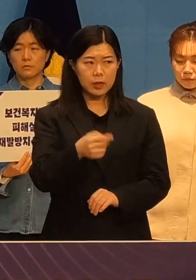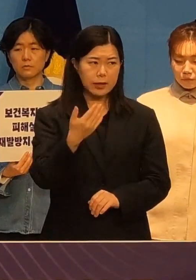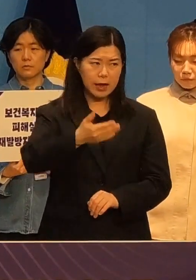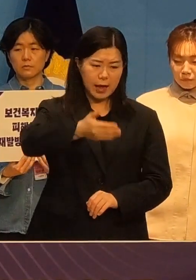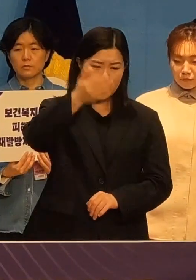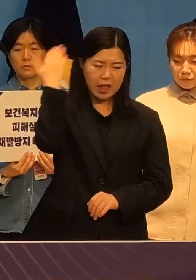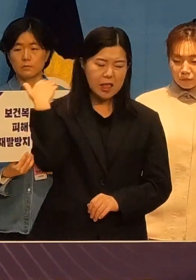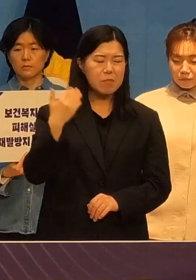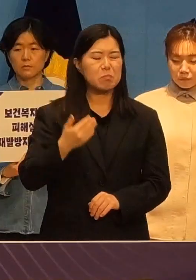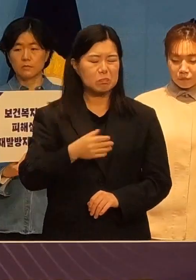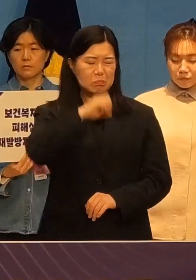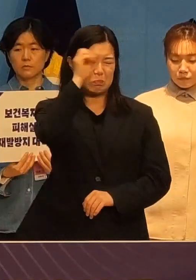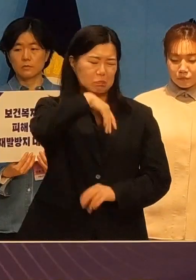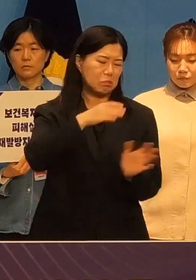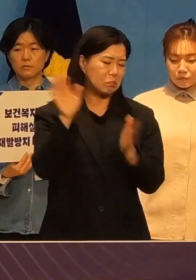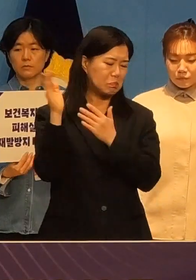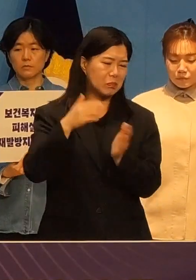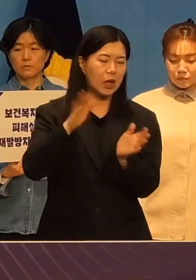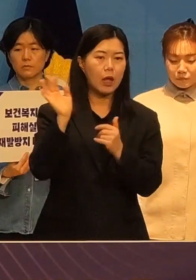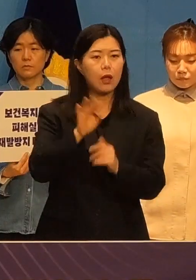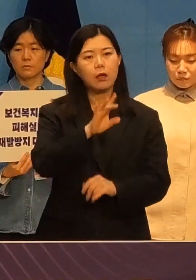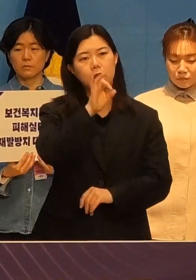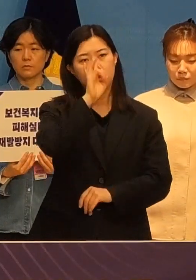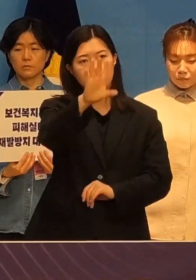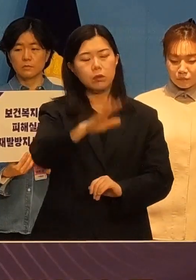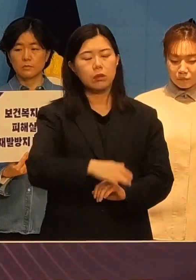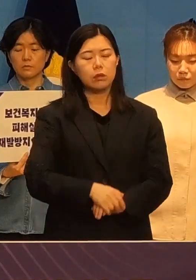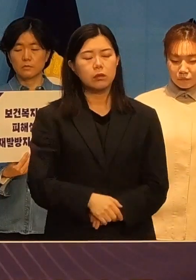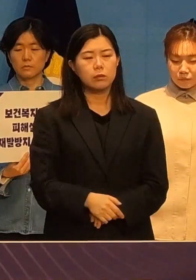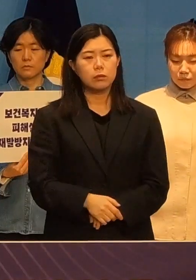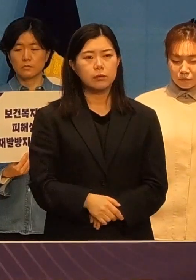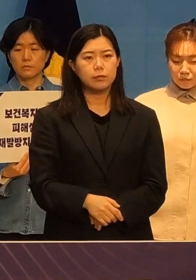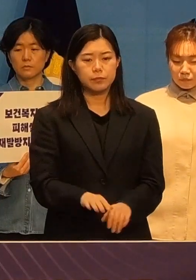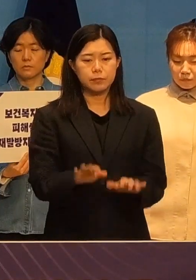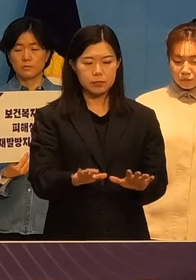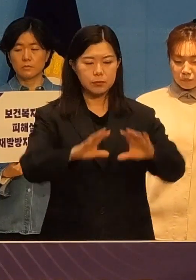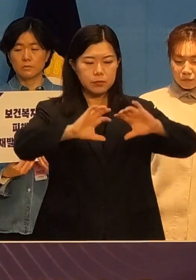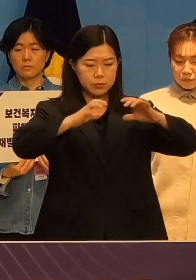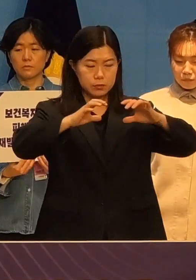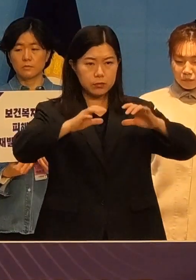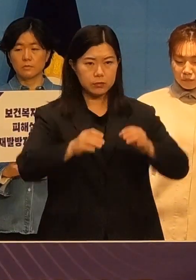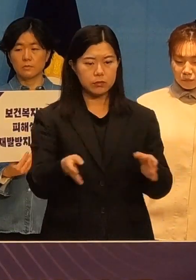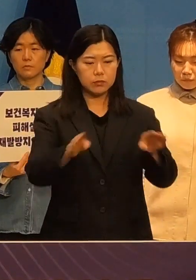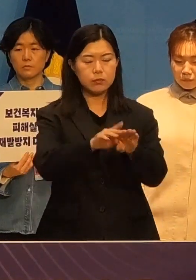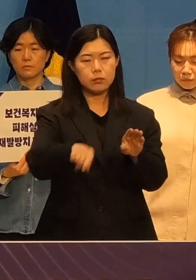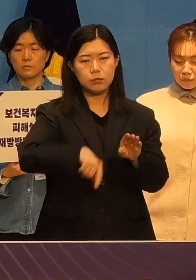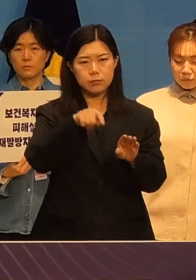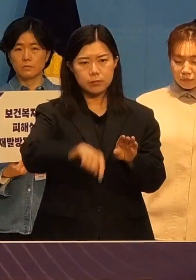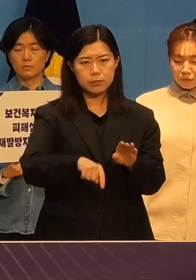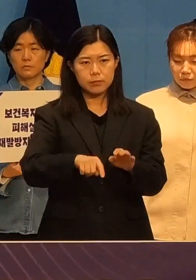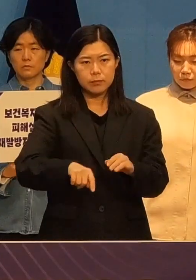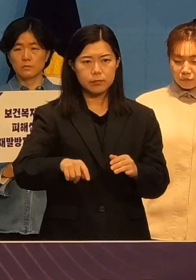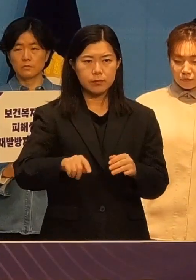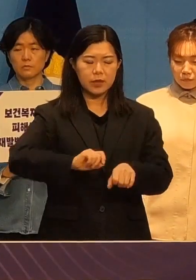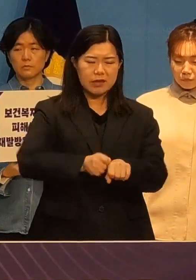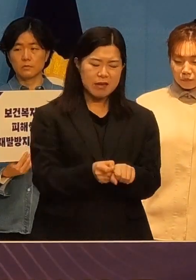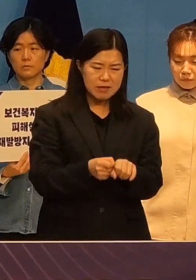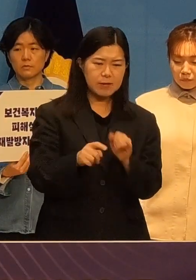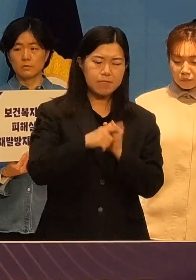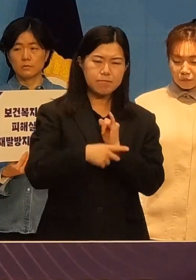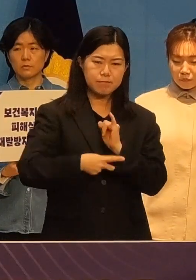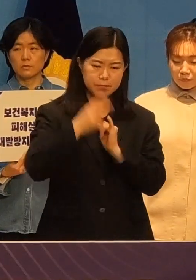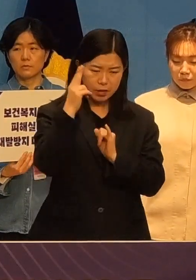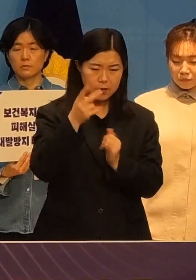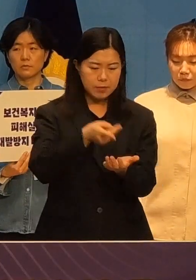일로 미루거나 치부해서는 안 됩니다. 이제 국가는 시설 내 강제 불임과 강제